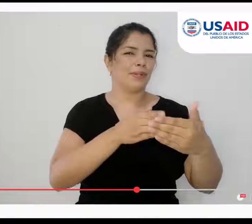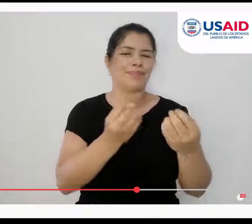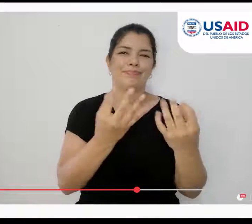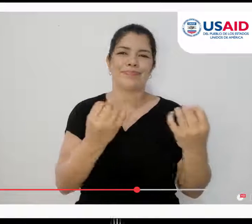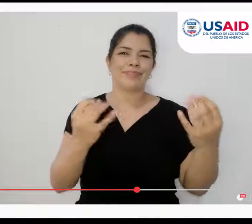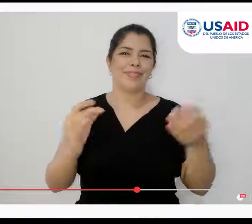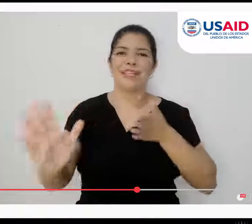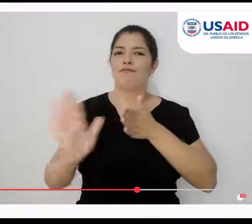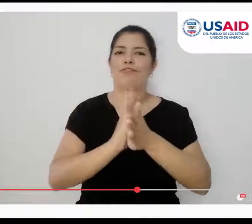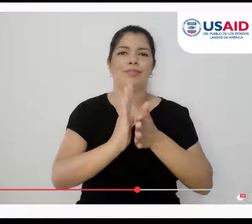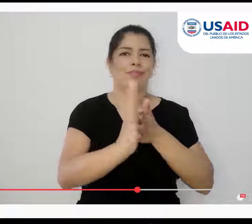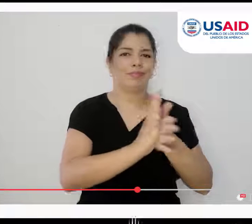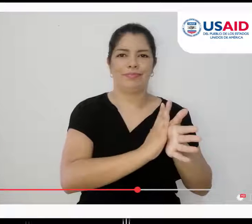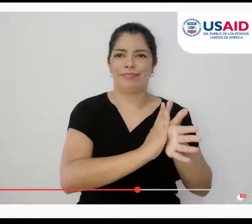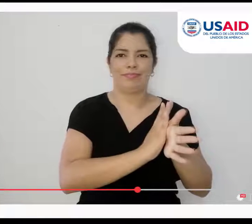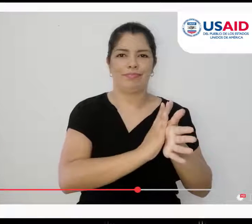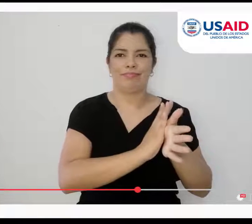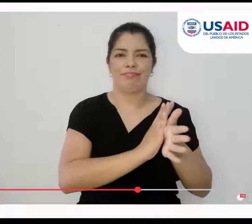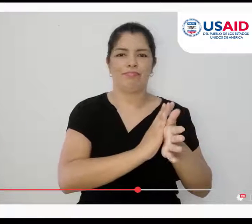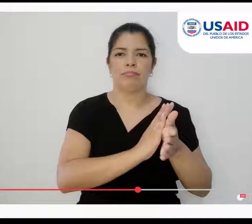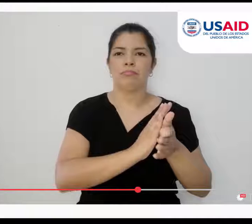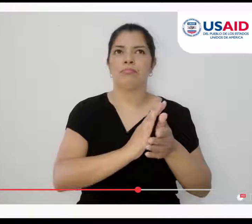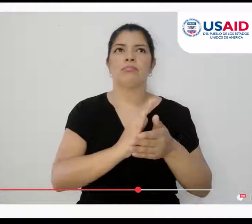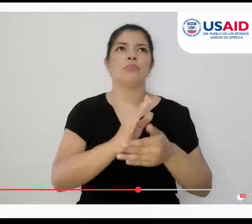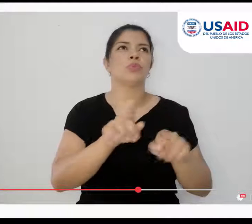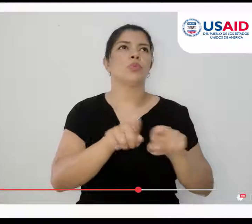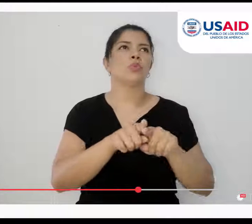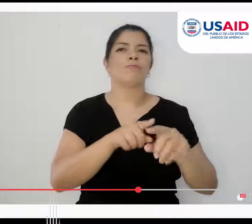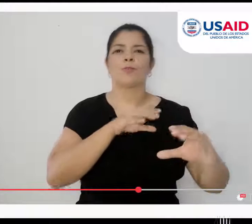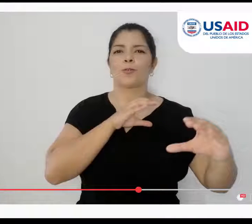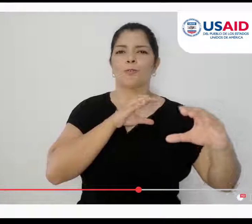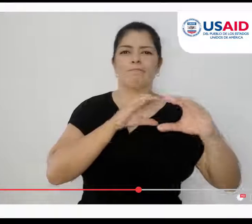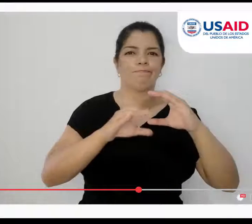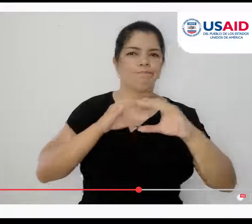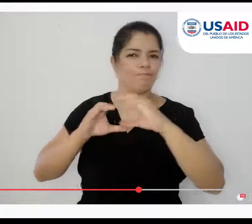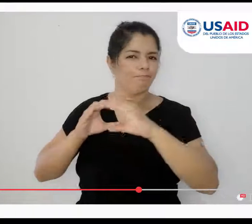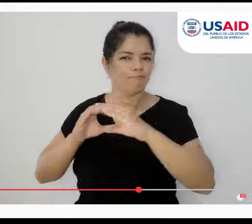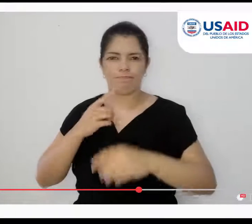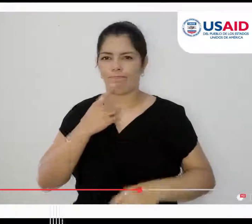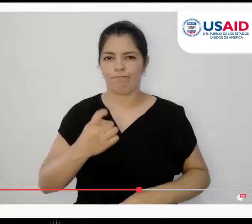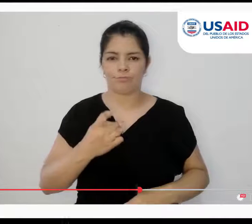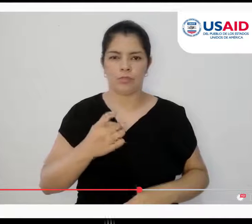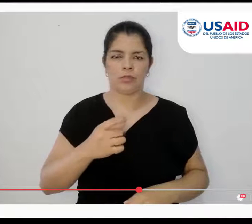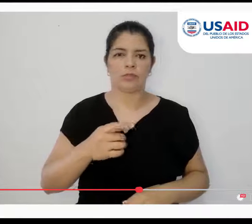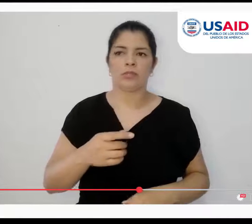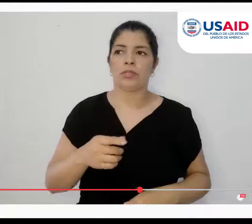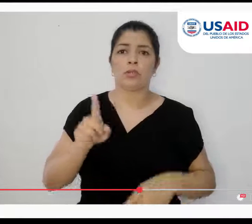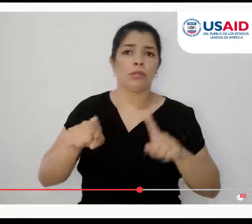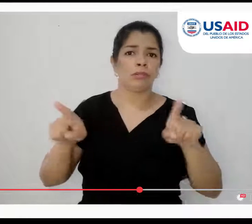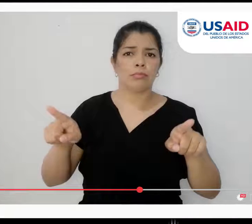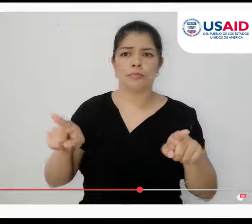información, las barreras comunicacionales. Muchas personas ni